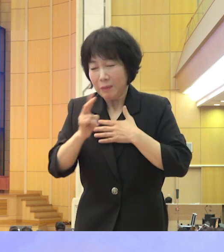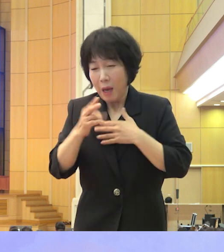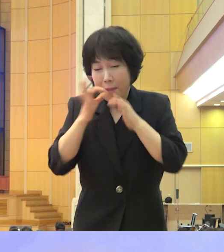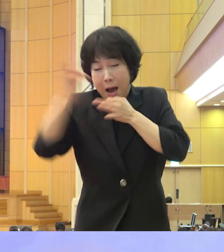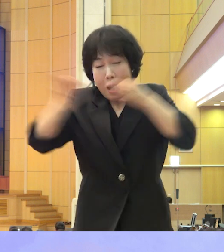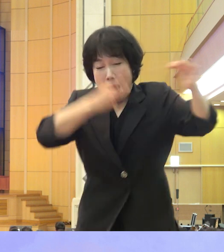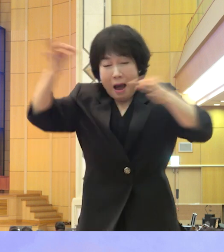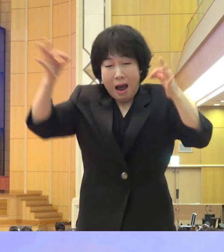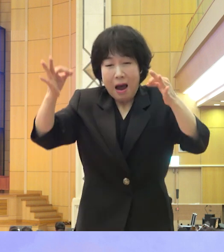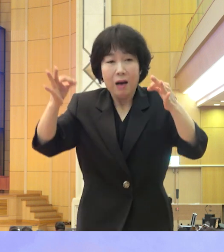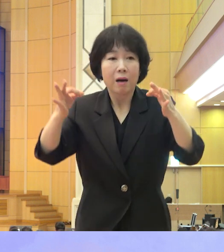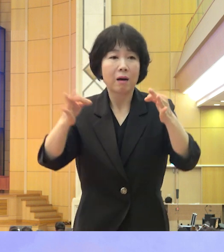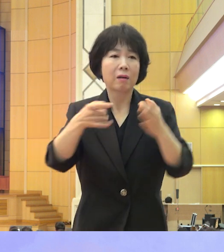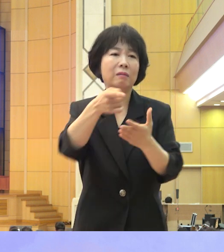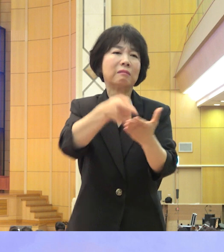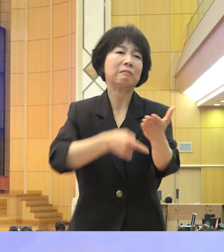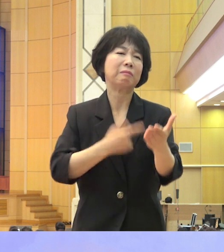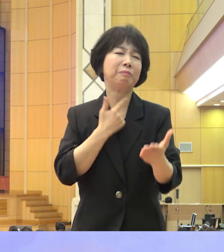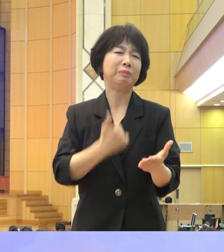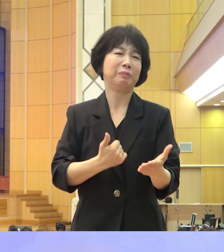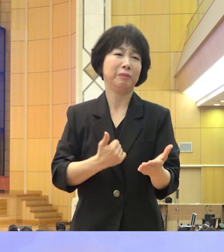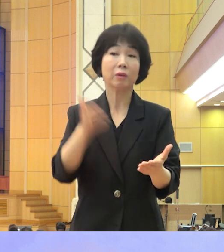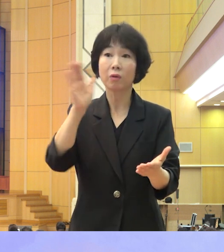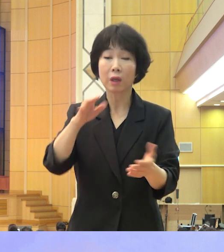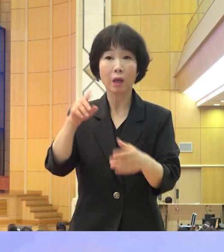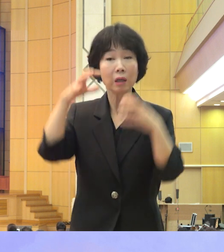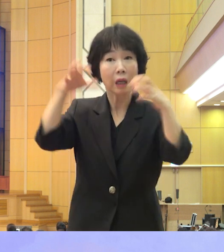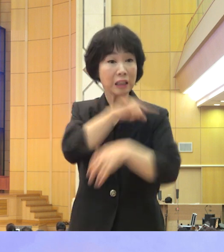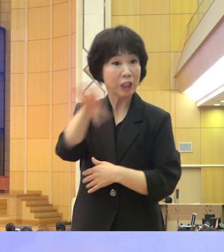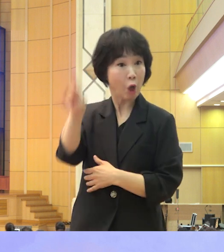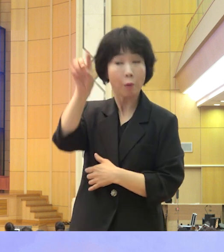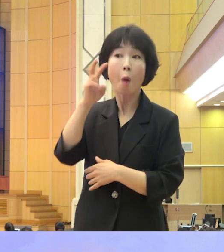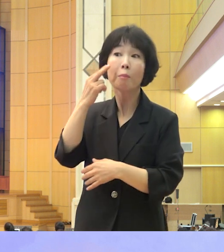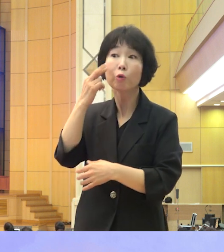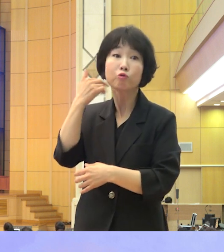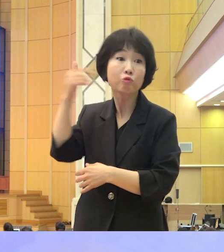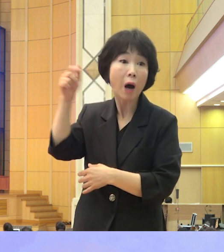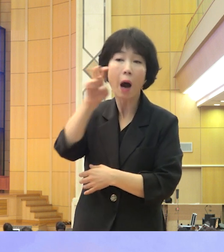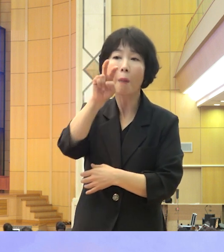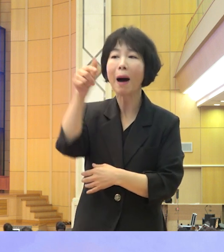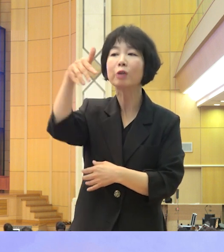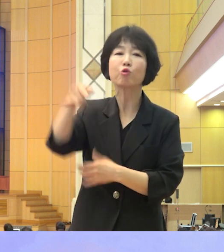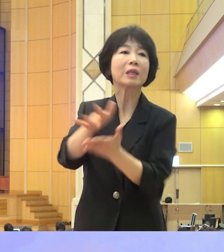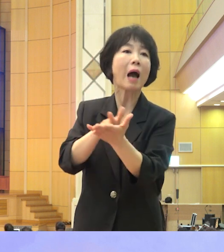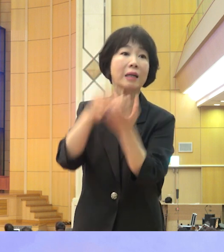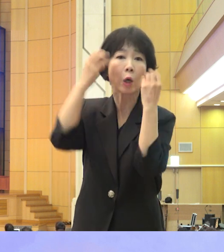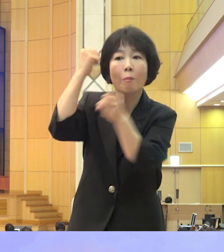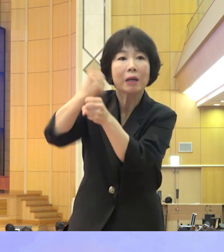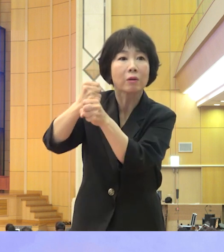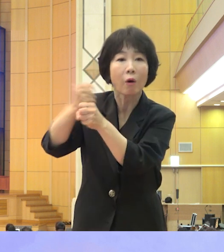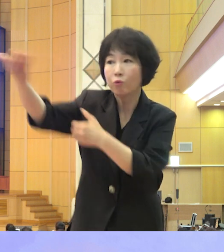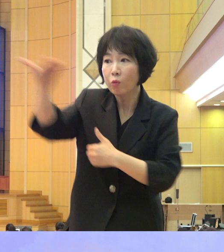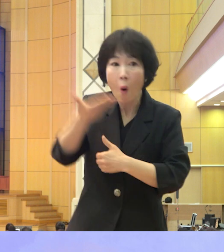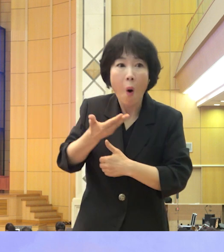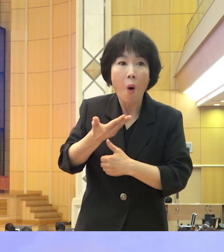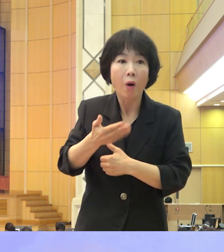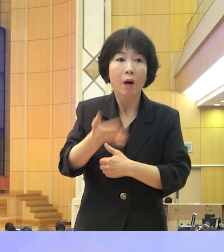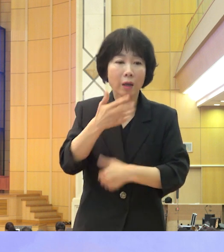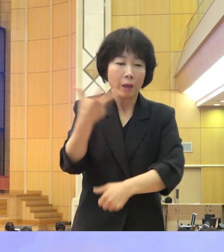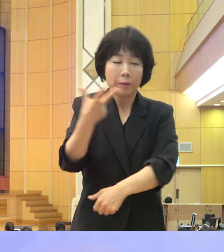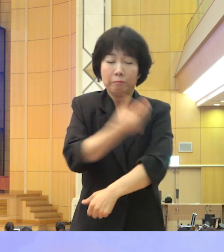되었죠. 이분이 나중에 이제 연세도 많으시고 그랬을